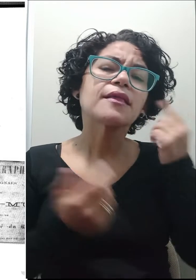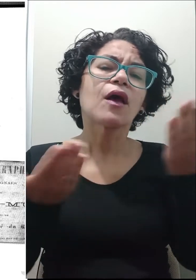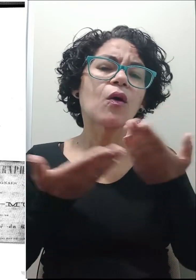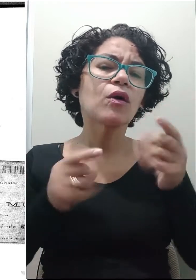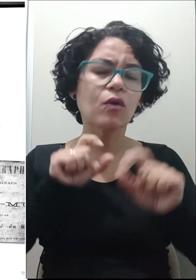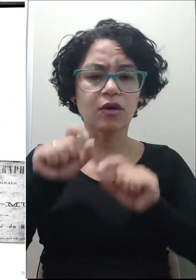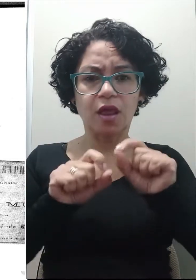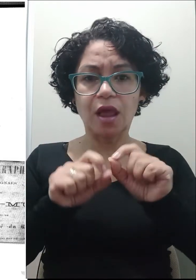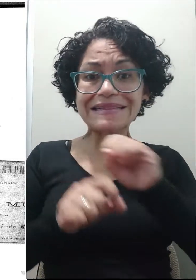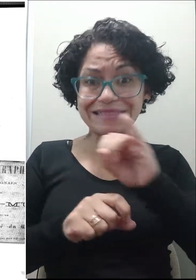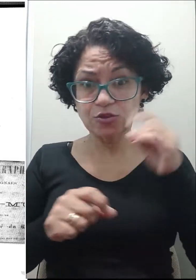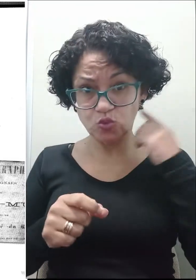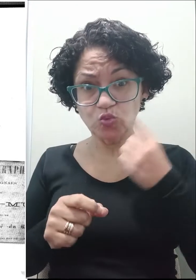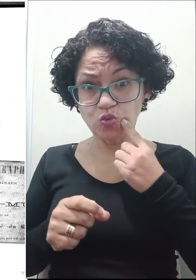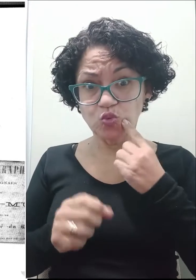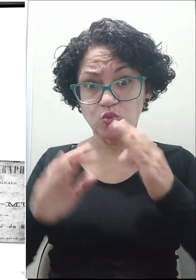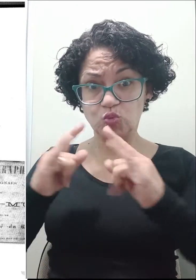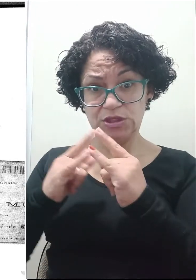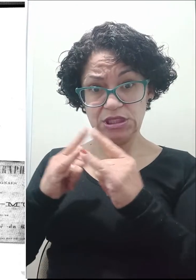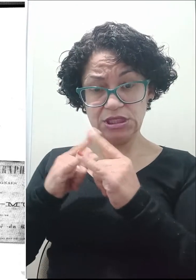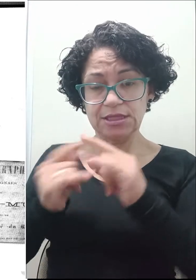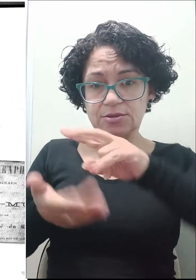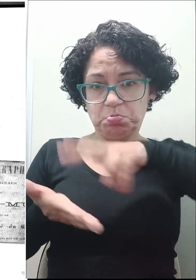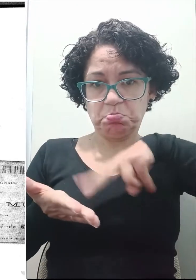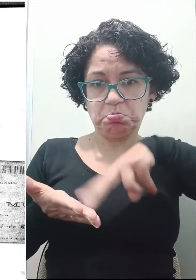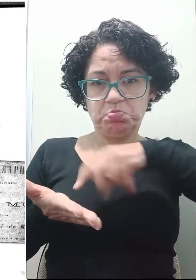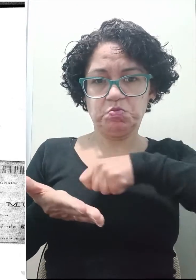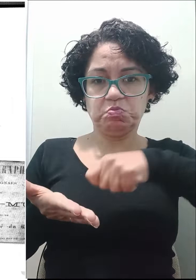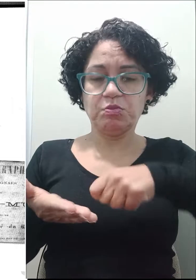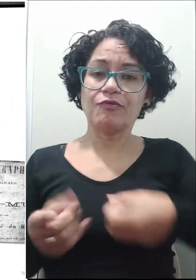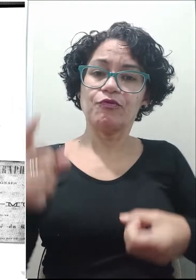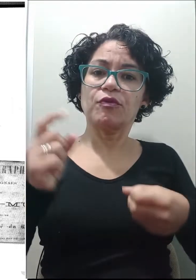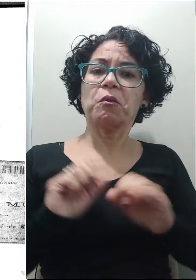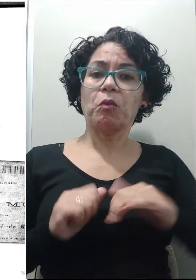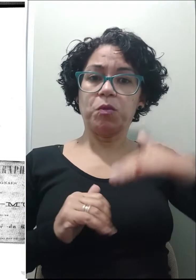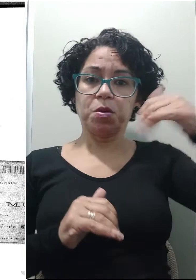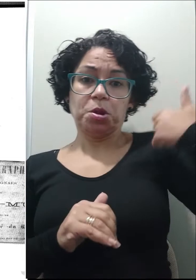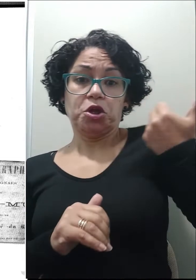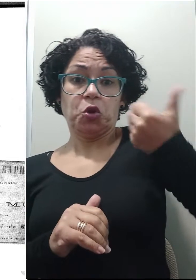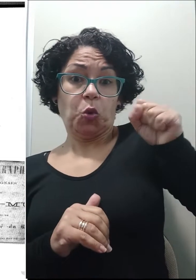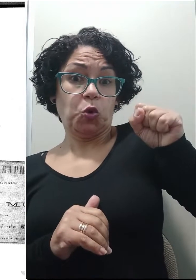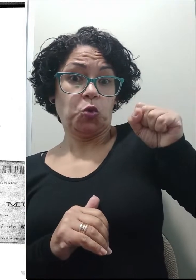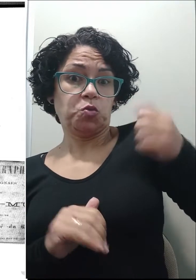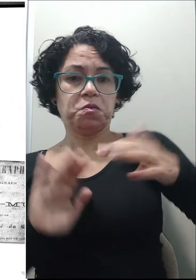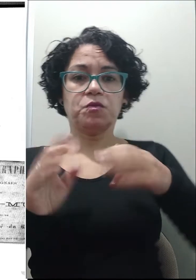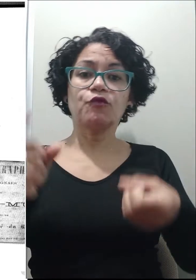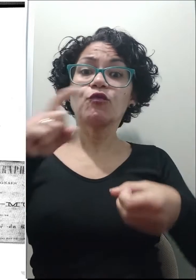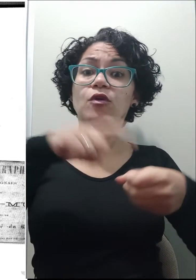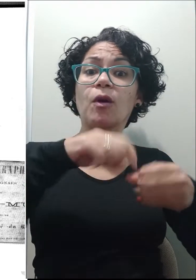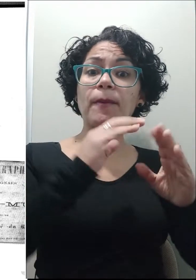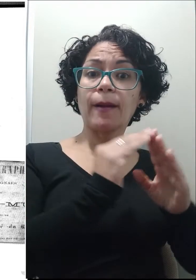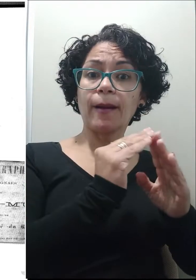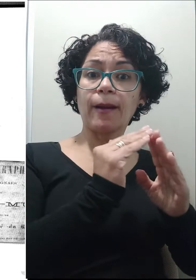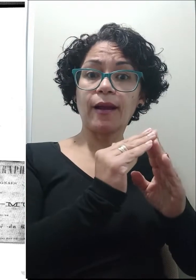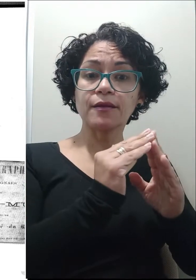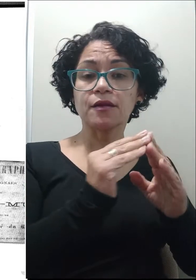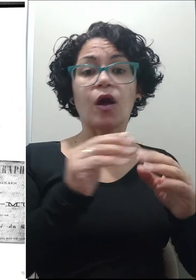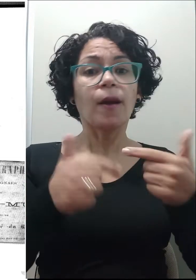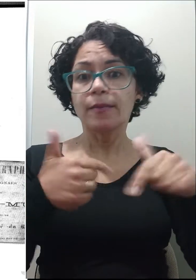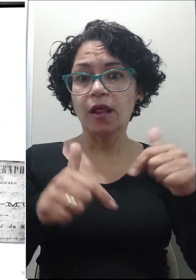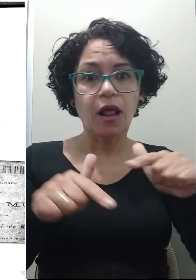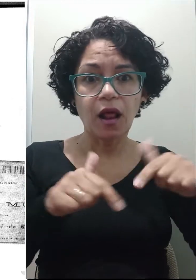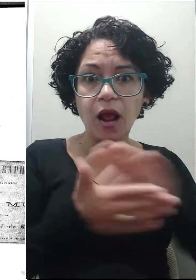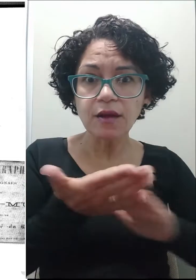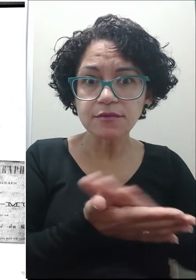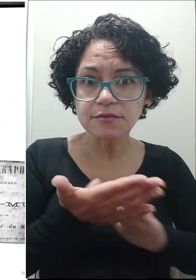surdos aprendiam a ler e escrever, voltavam para suas casas como homem de letras, mas não aprendiam nenhum